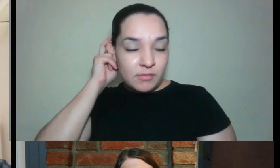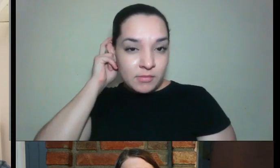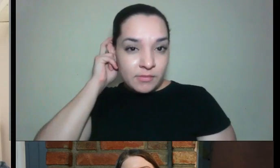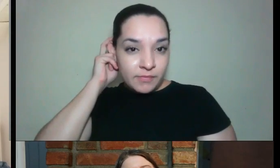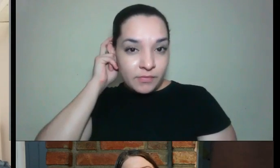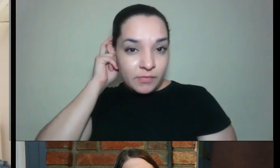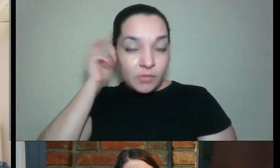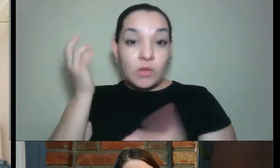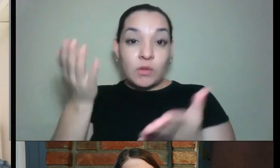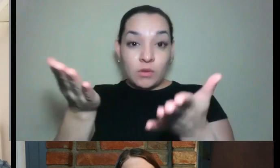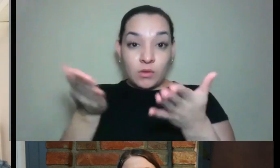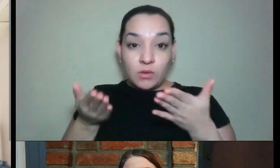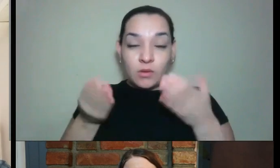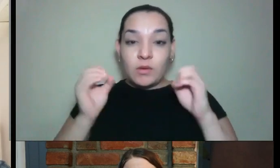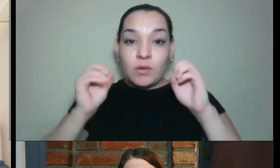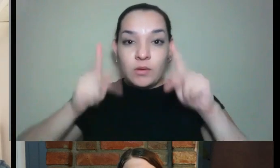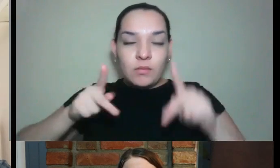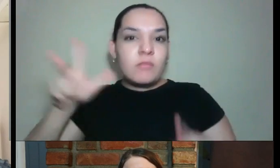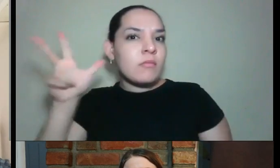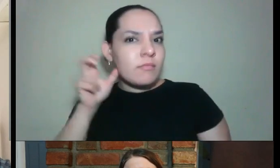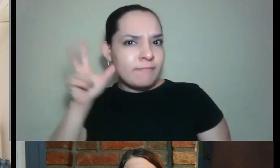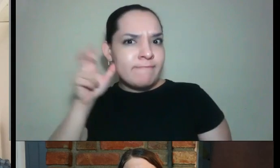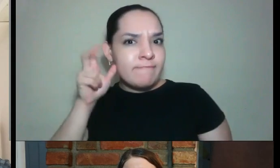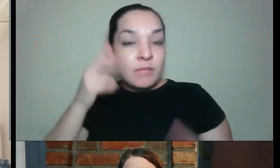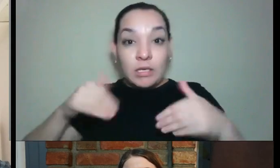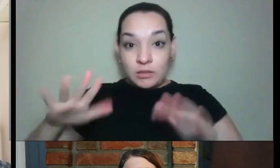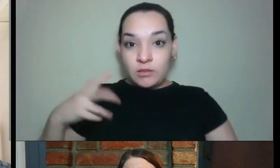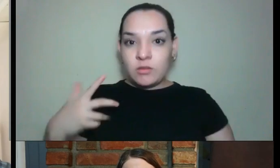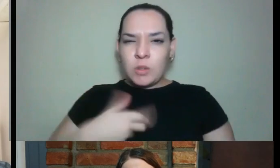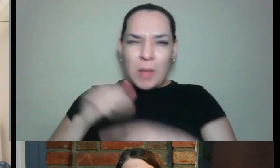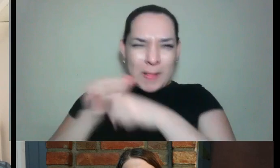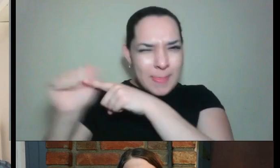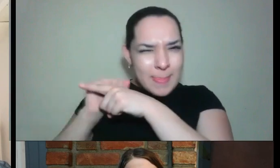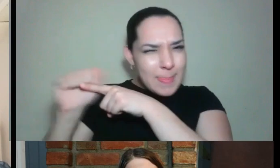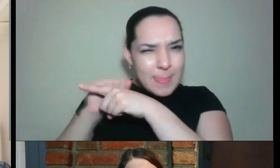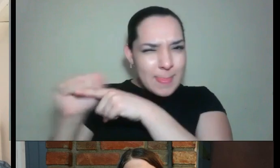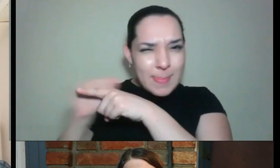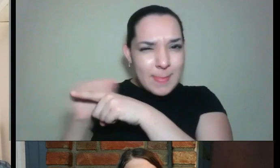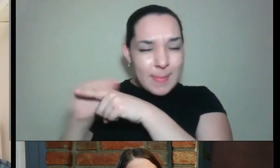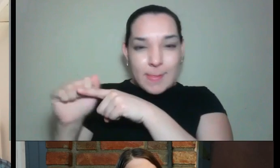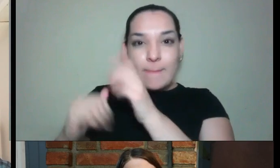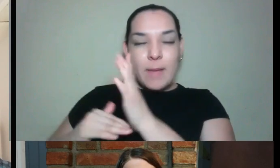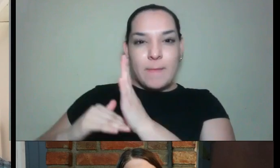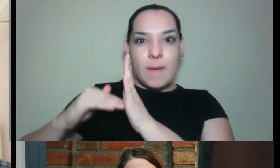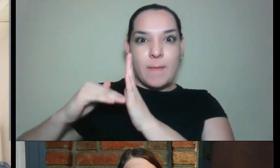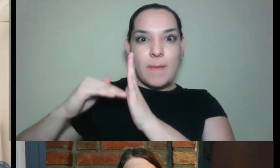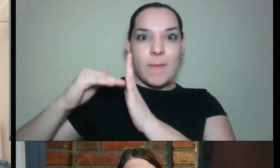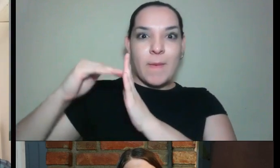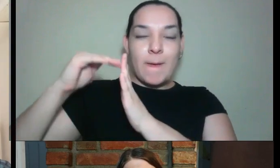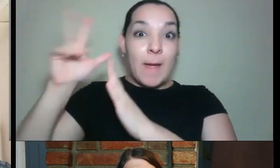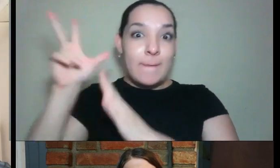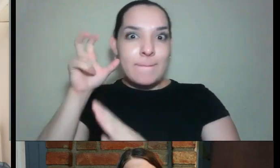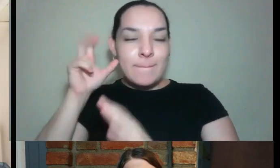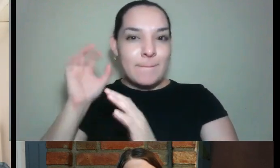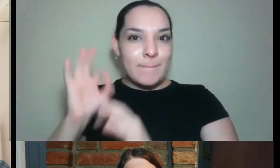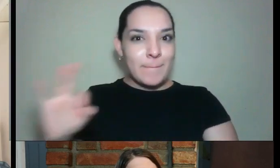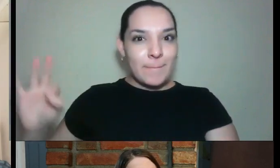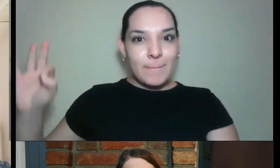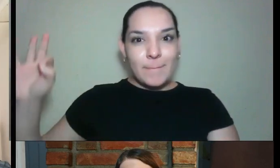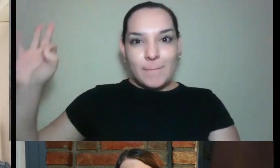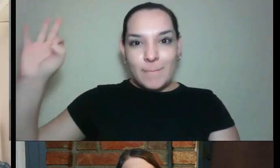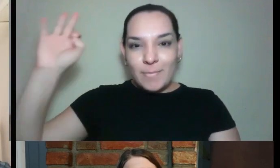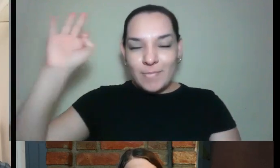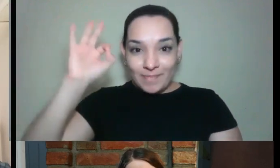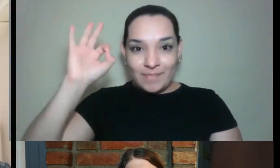te permite obtener audición. Y si trabajamos y la progresamos y evolucionamos,